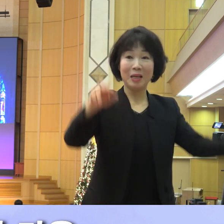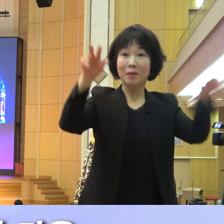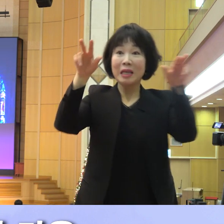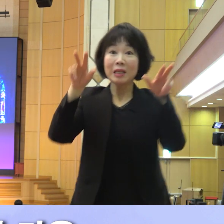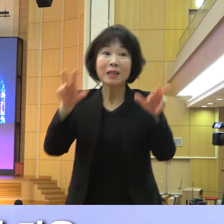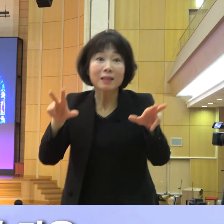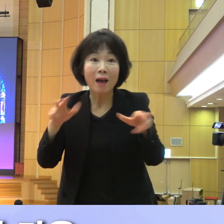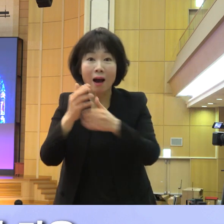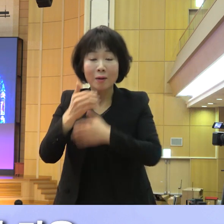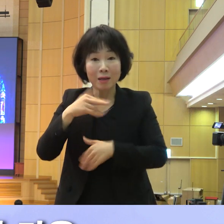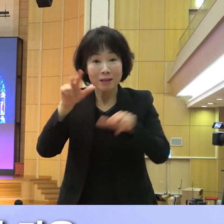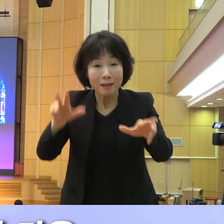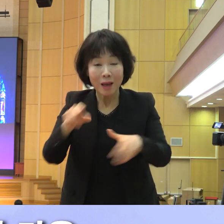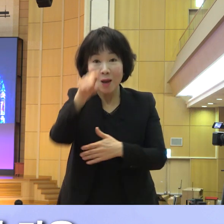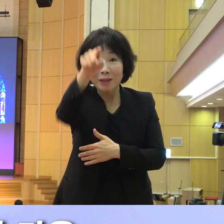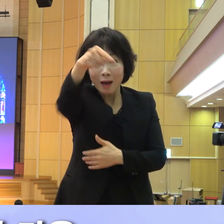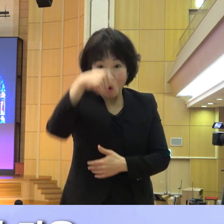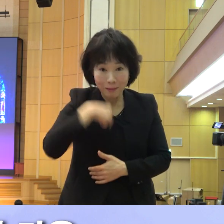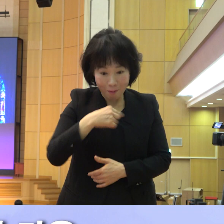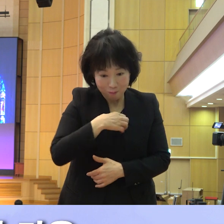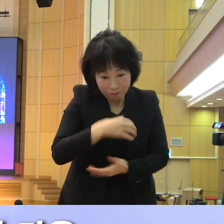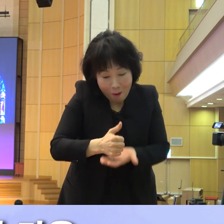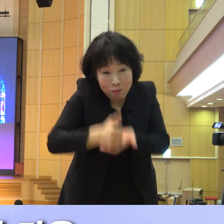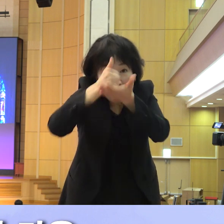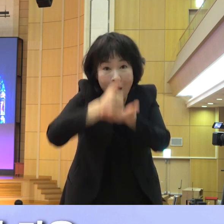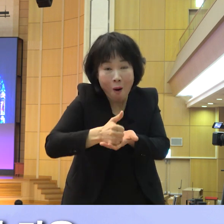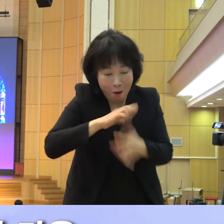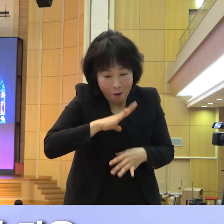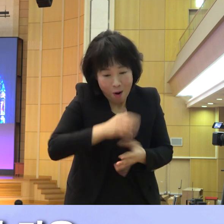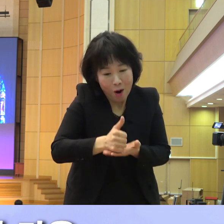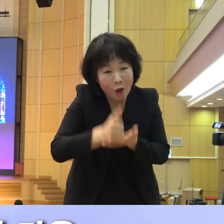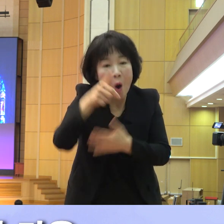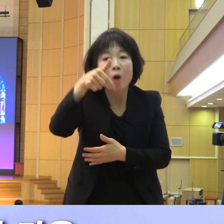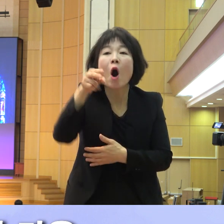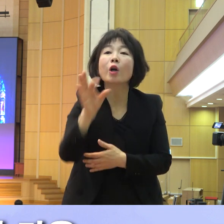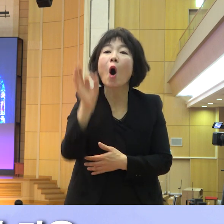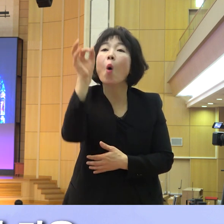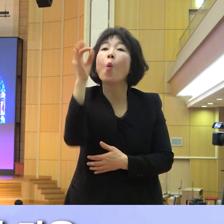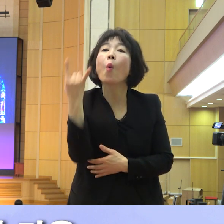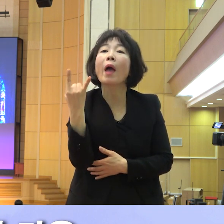이제서야 내가 나를 경외하는 줄 아노라. 이게 하나님 경외예요.